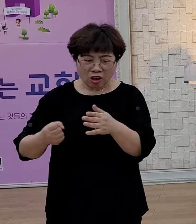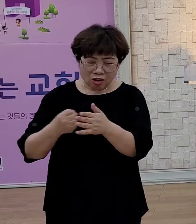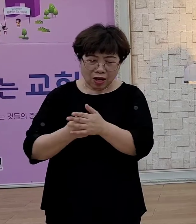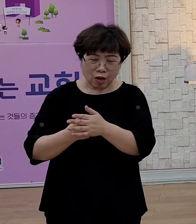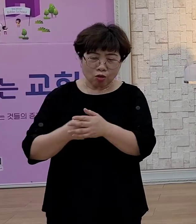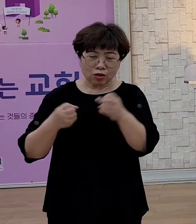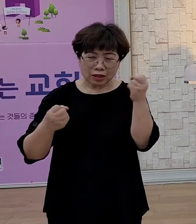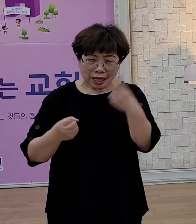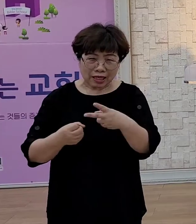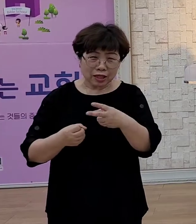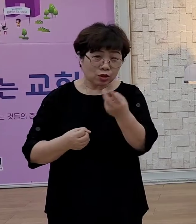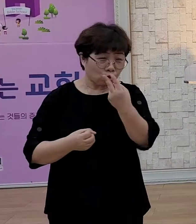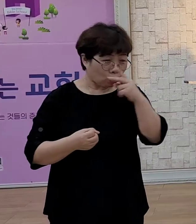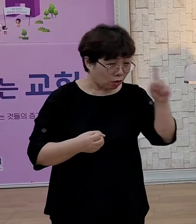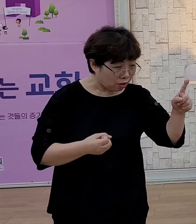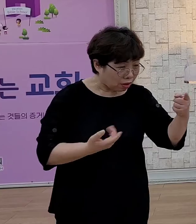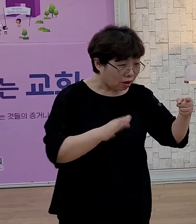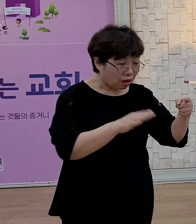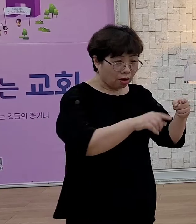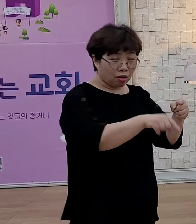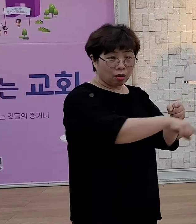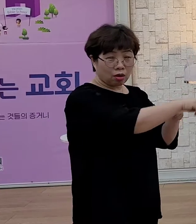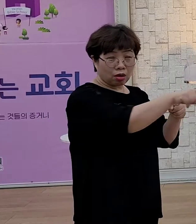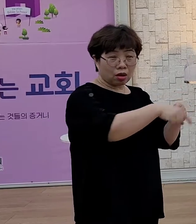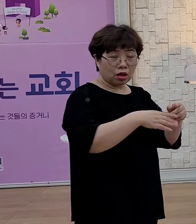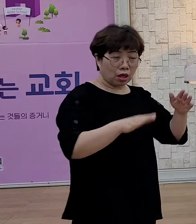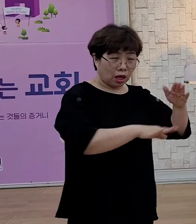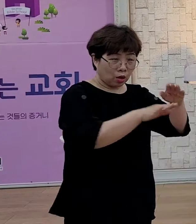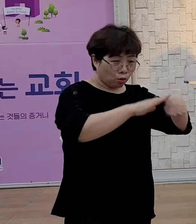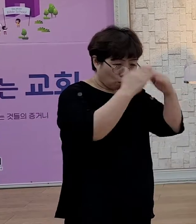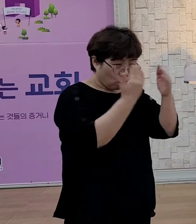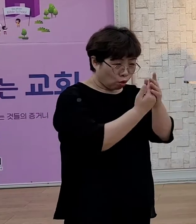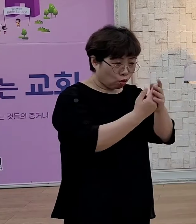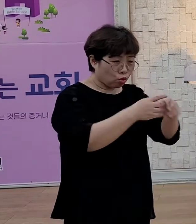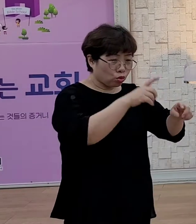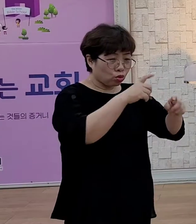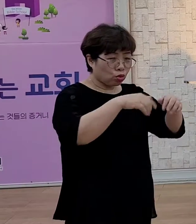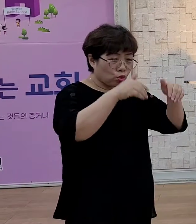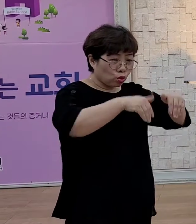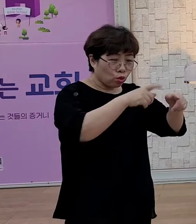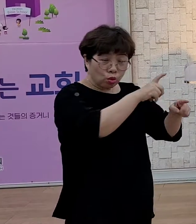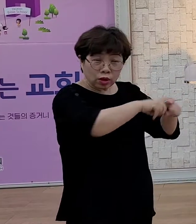부인을 비롯해서 식솔들이 전부 다 종으로 다 잡혀가고 말았다는,